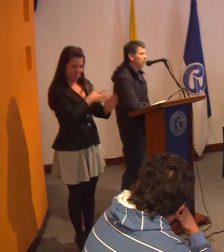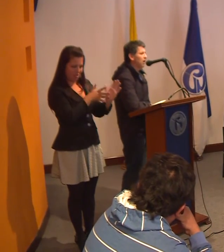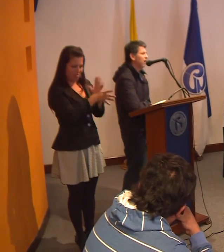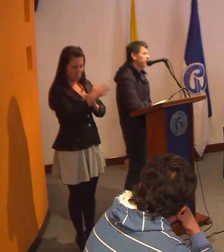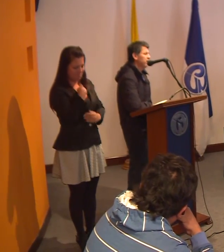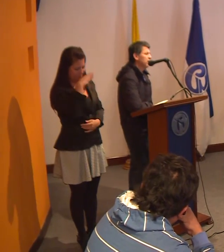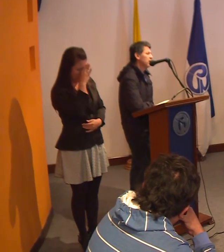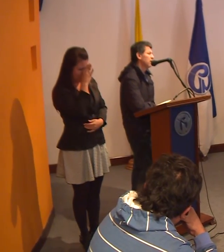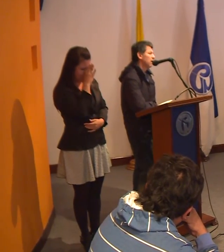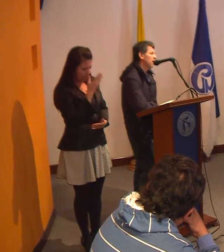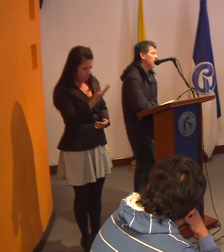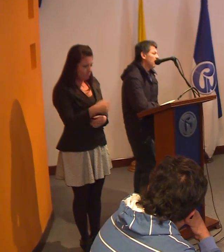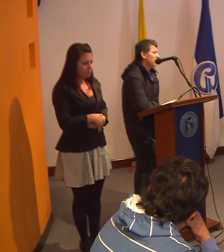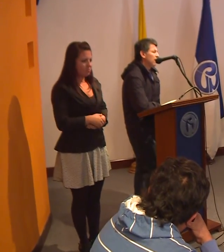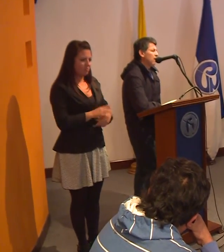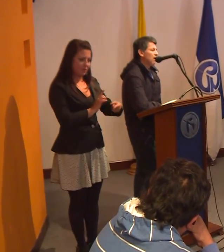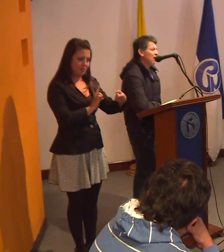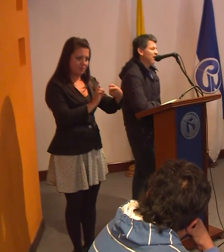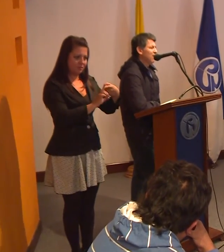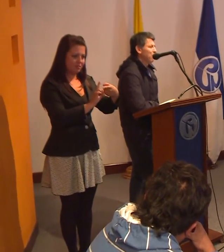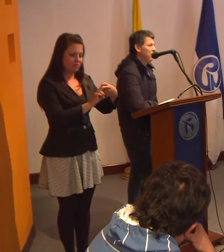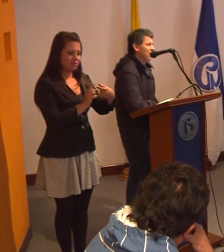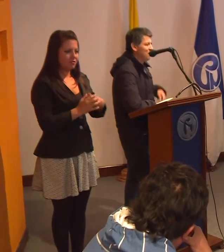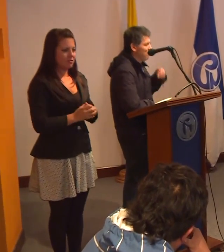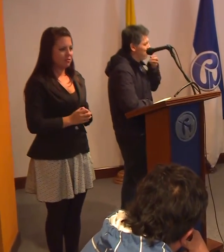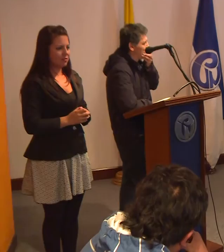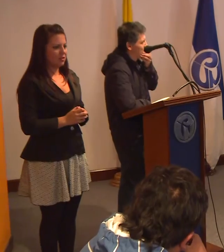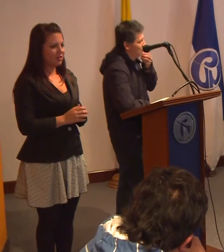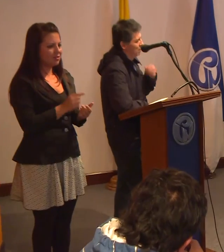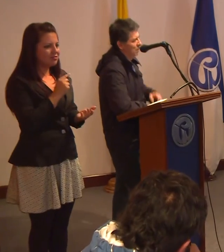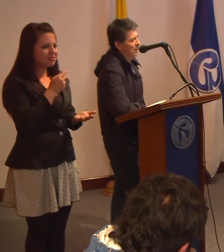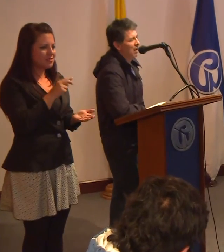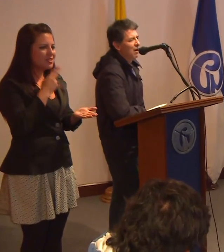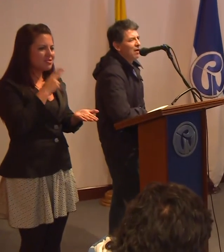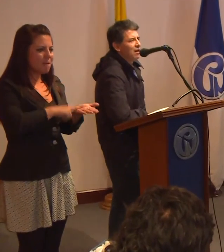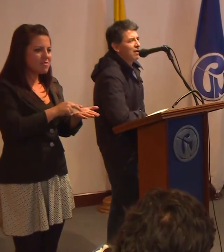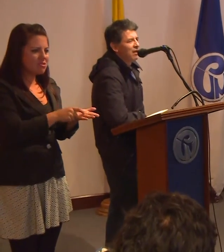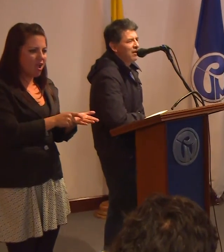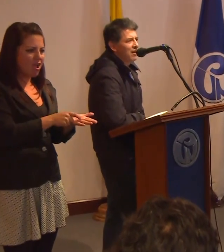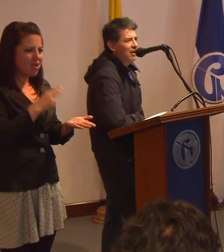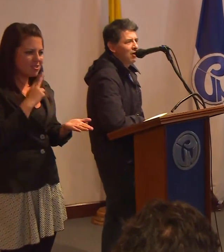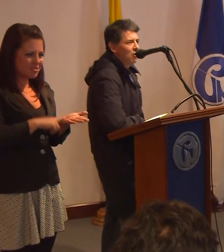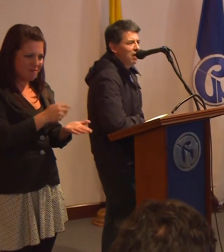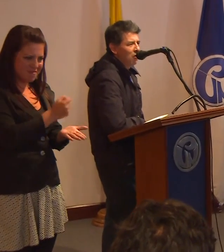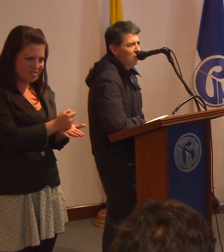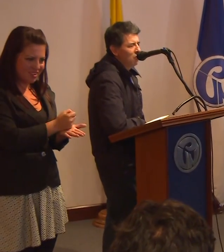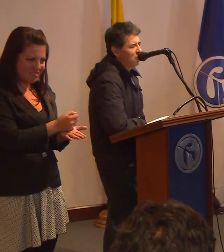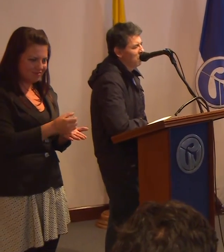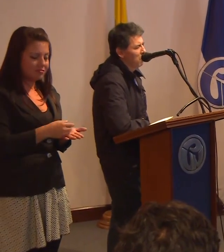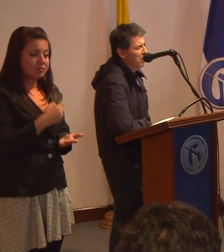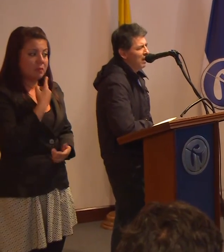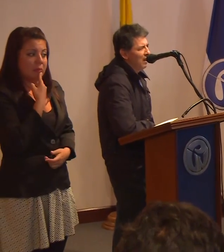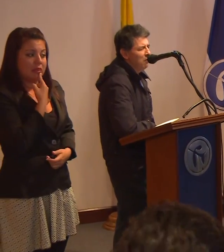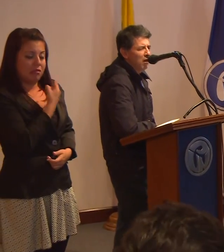Una primera es la estampilla. Se dice que se